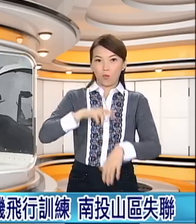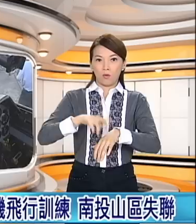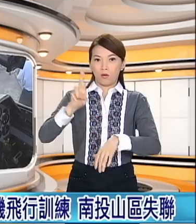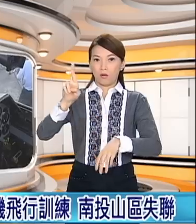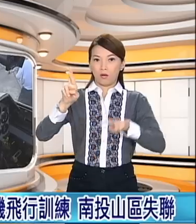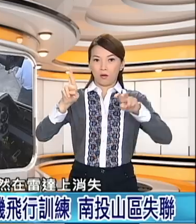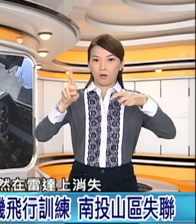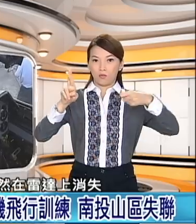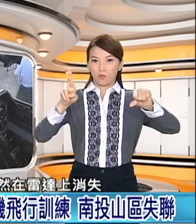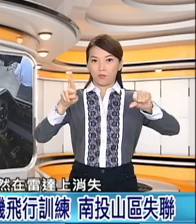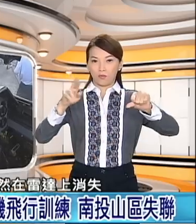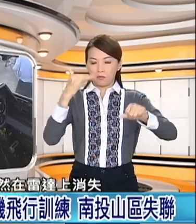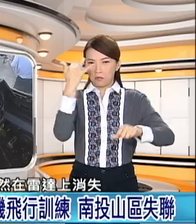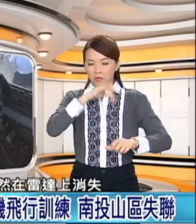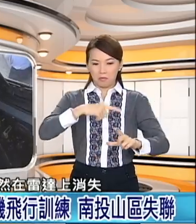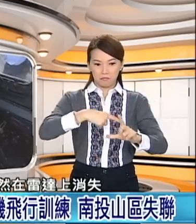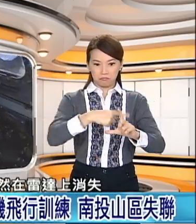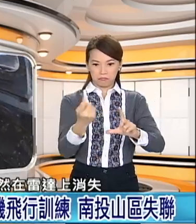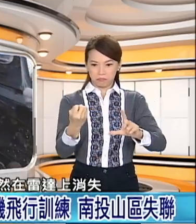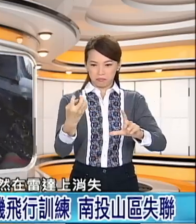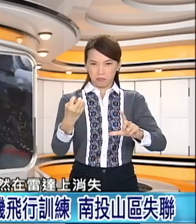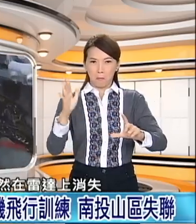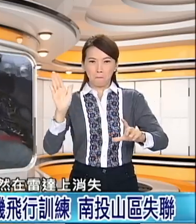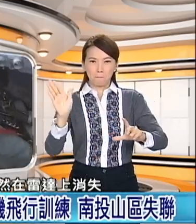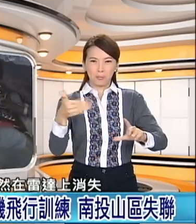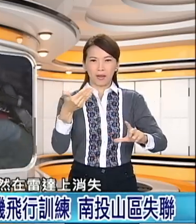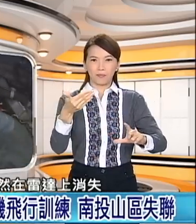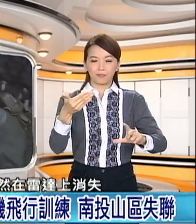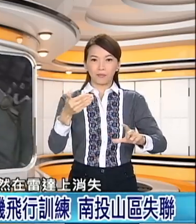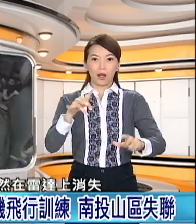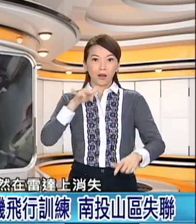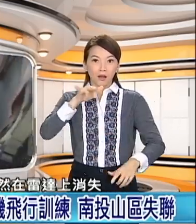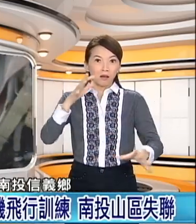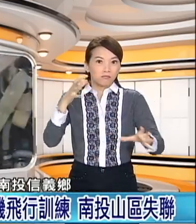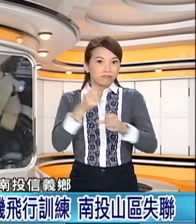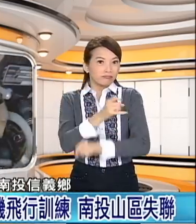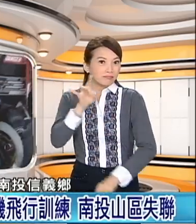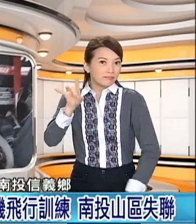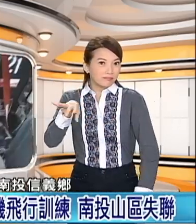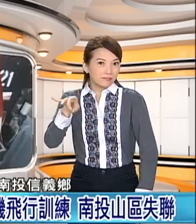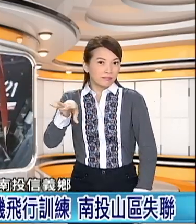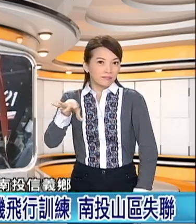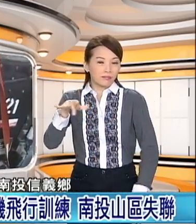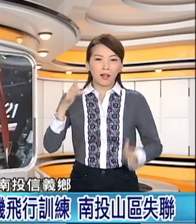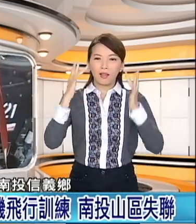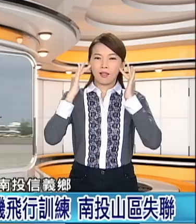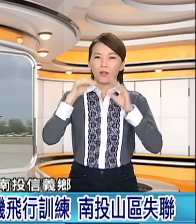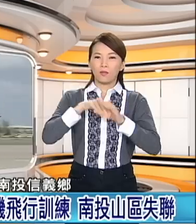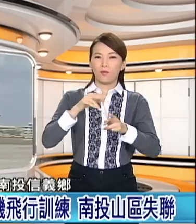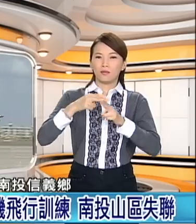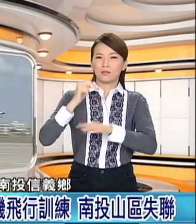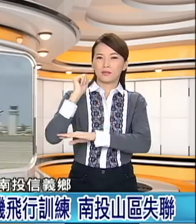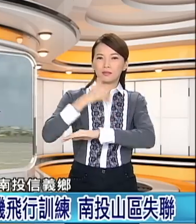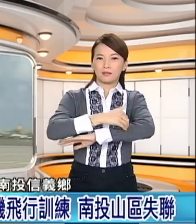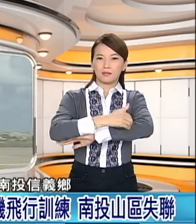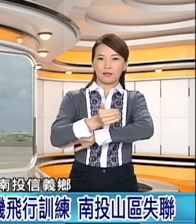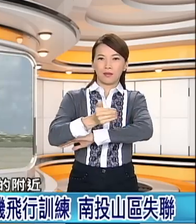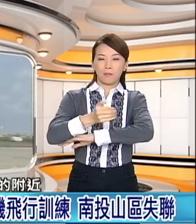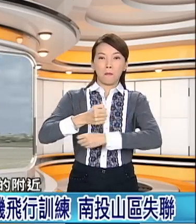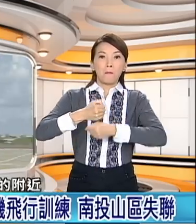12:25，飞机光点突然在雷达上消失，消失的地点在南投信义乡马博